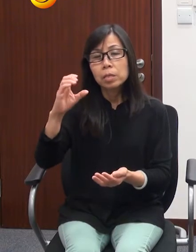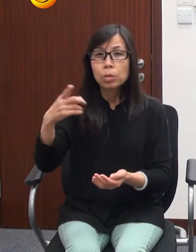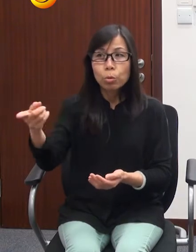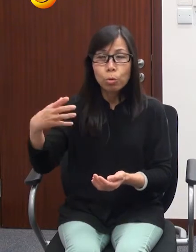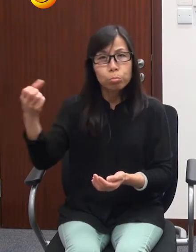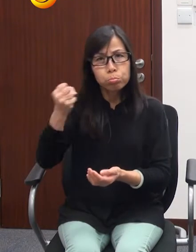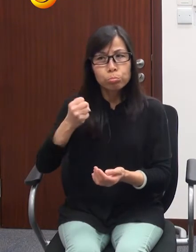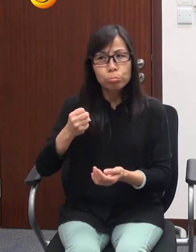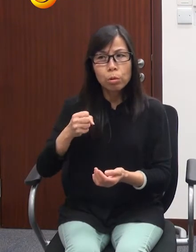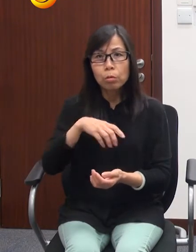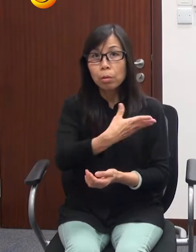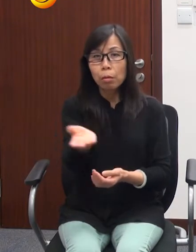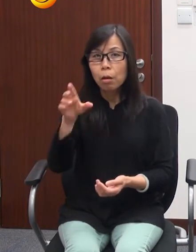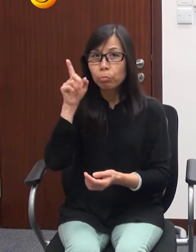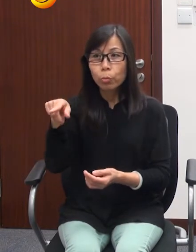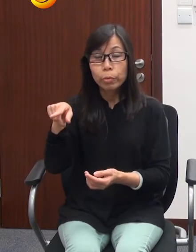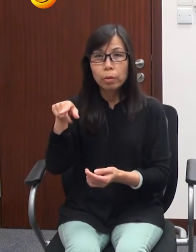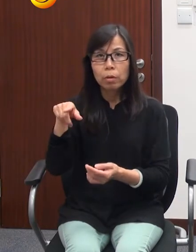經打咗折扣。 咁當然